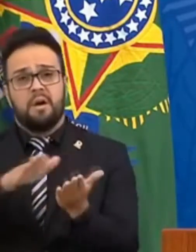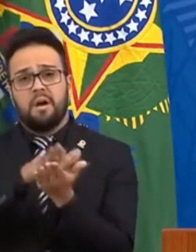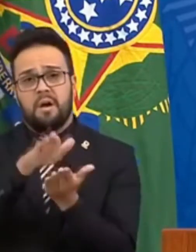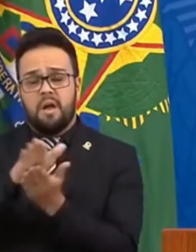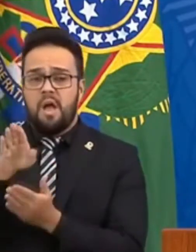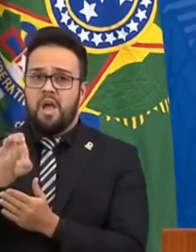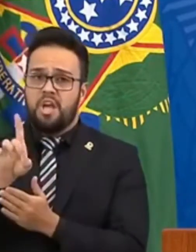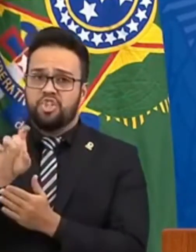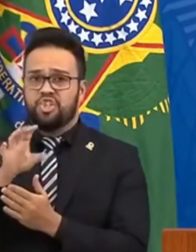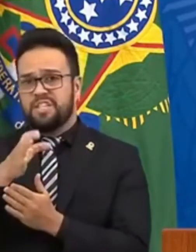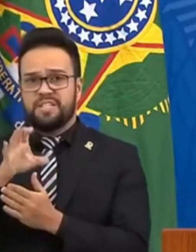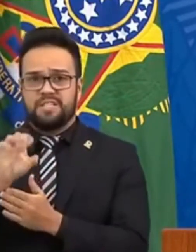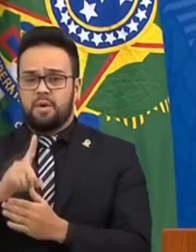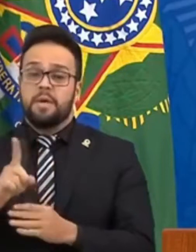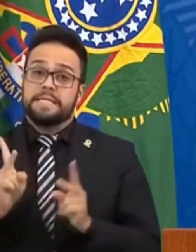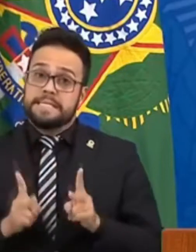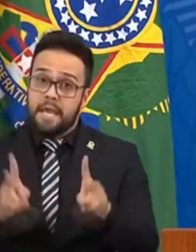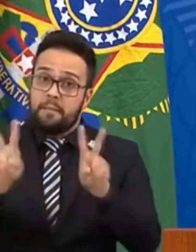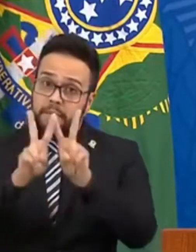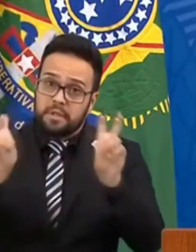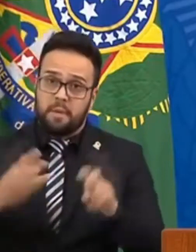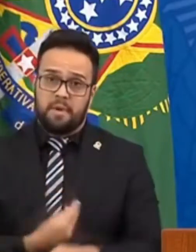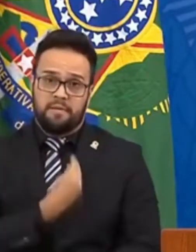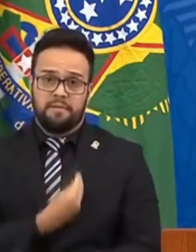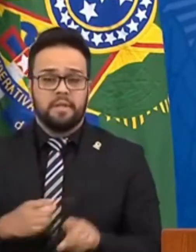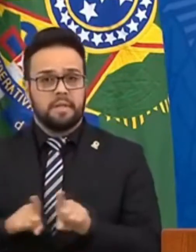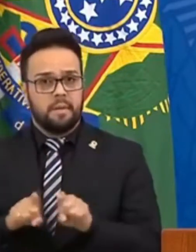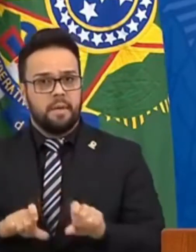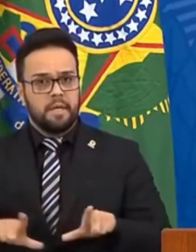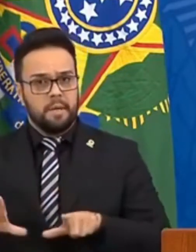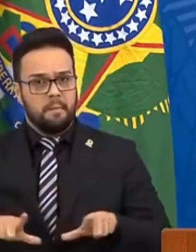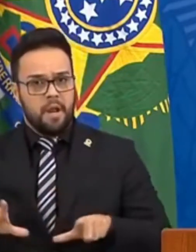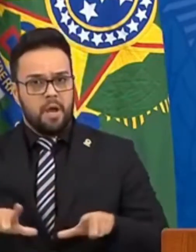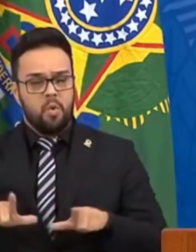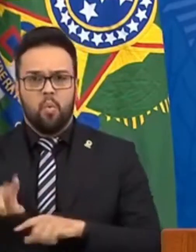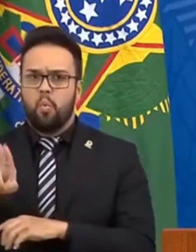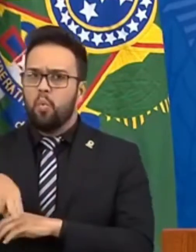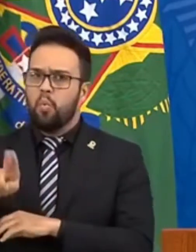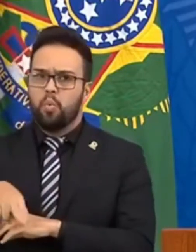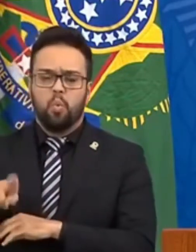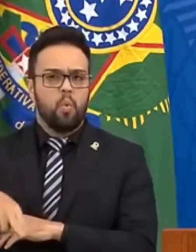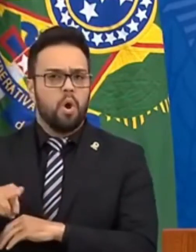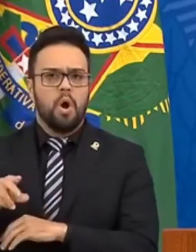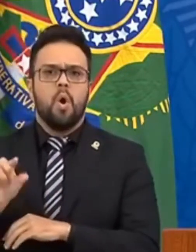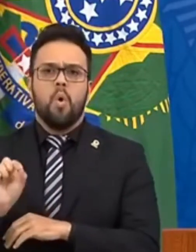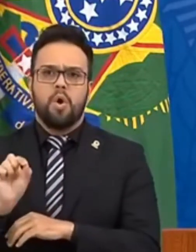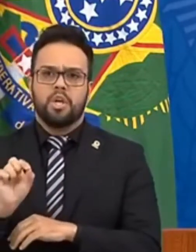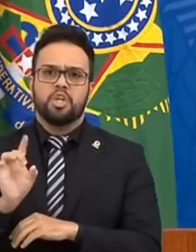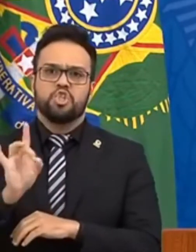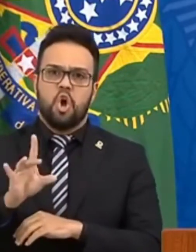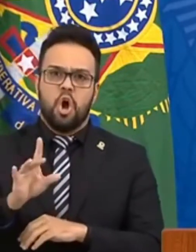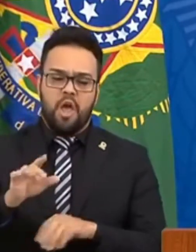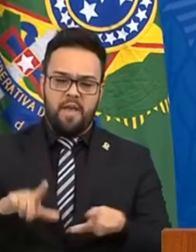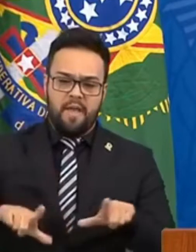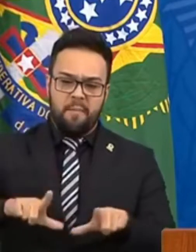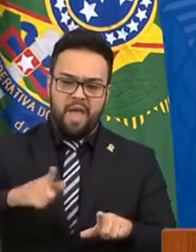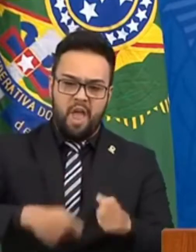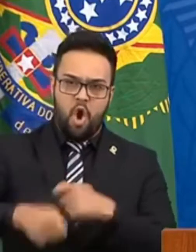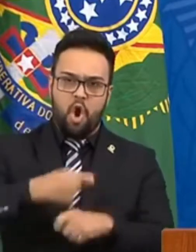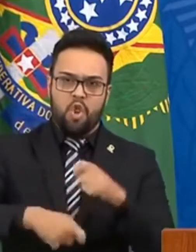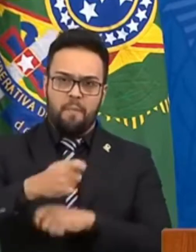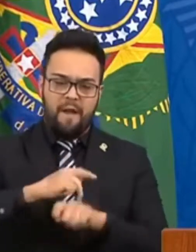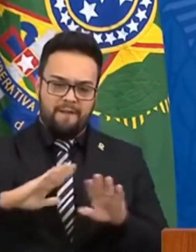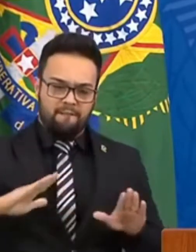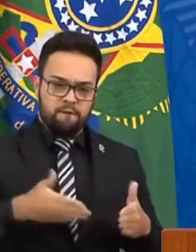e sempre falamos em vida em plena nunca emprego economia de forma